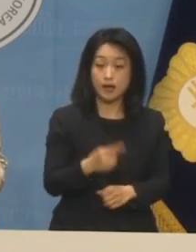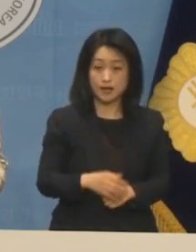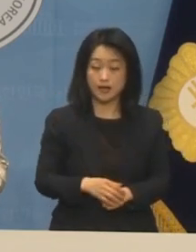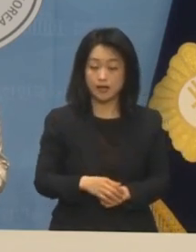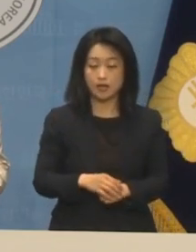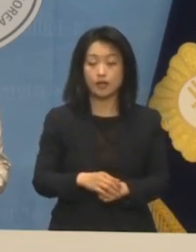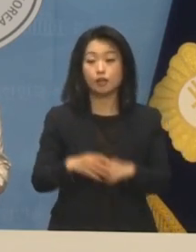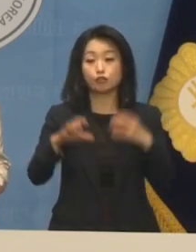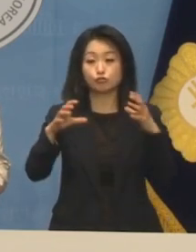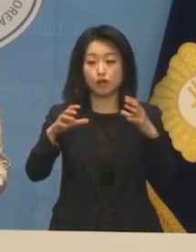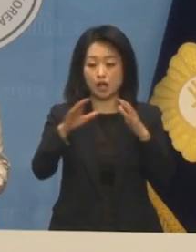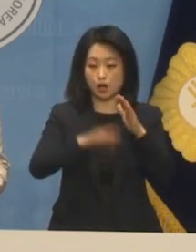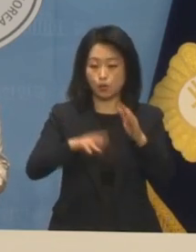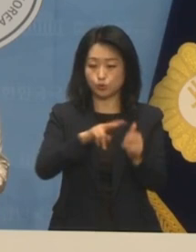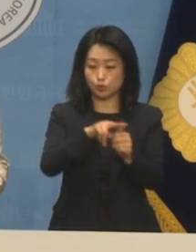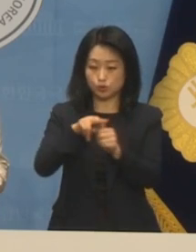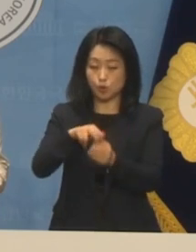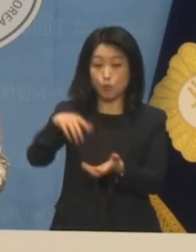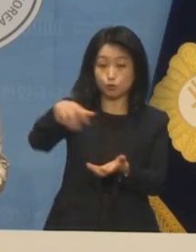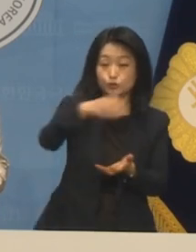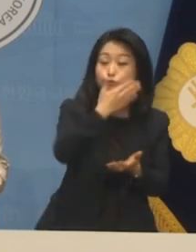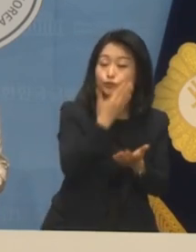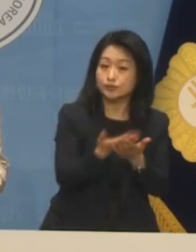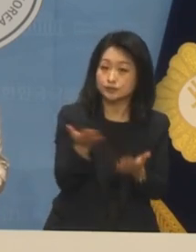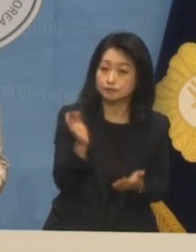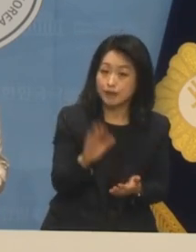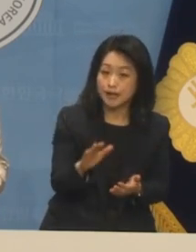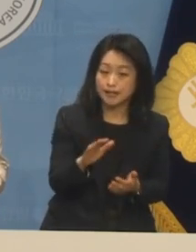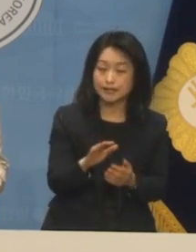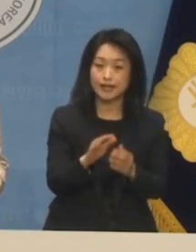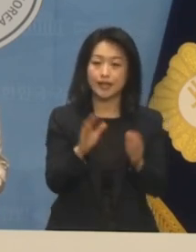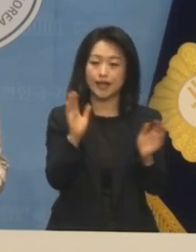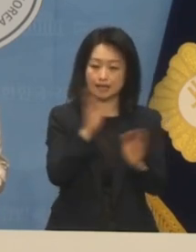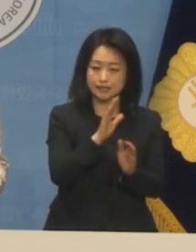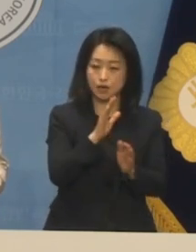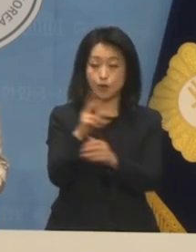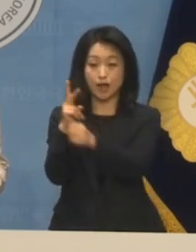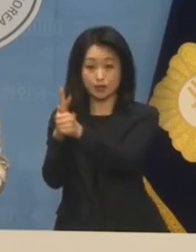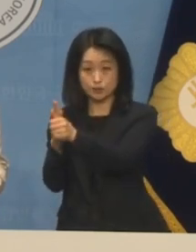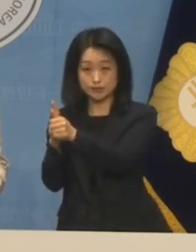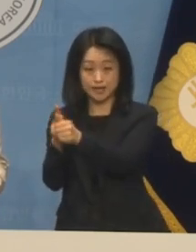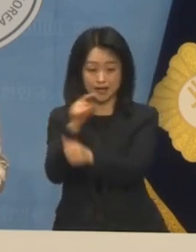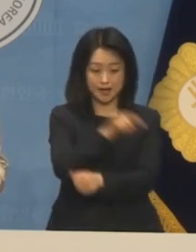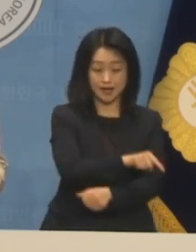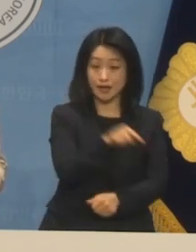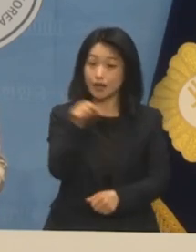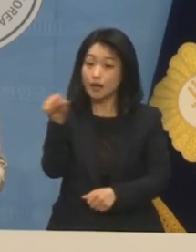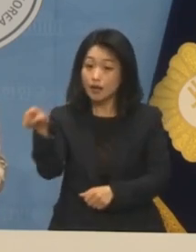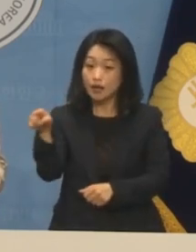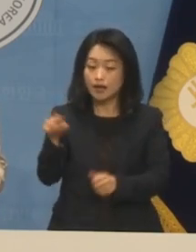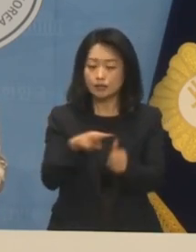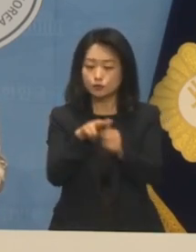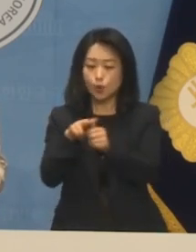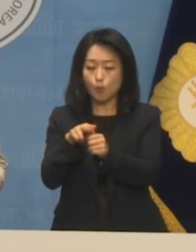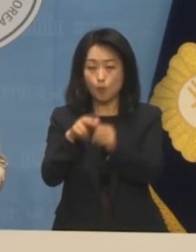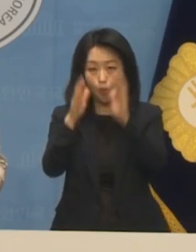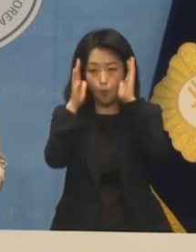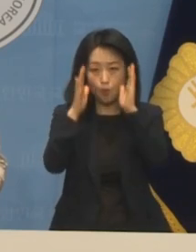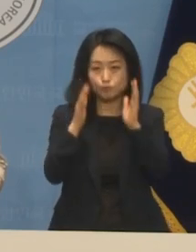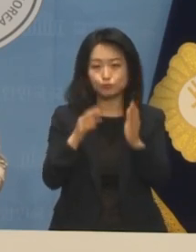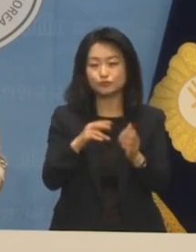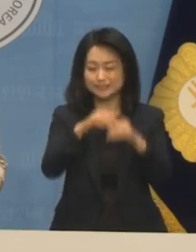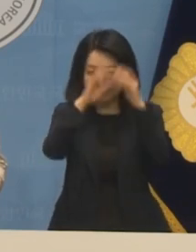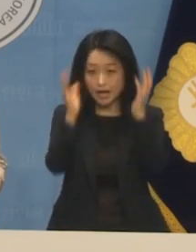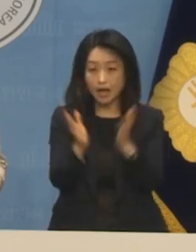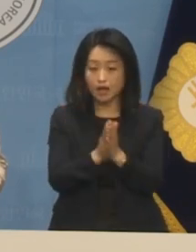국가가 공공 데이터를 수집하는 것도 중요하지만 학생과 교사 사이에서 만들어진 소중한 학습 데이터를 국가가